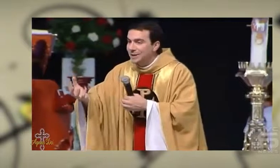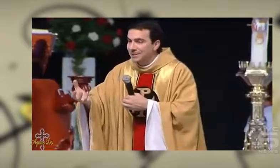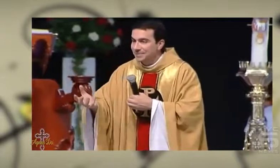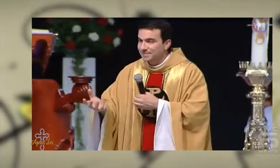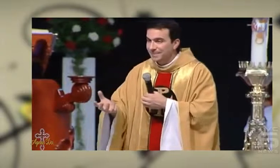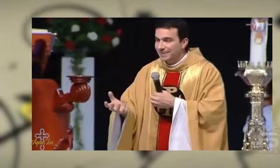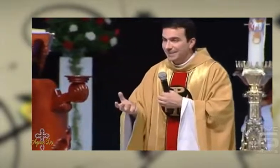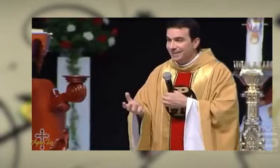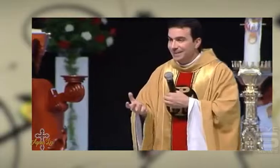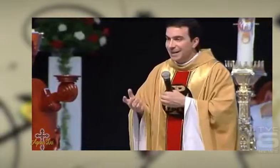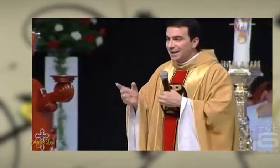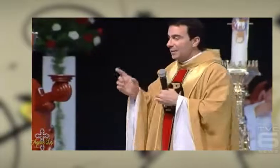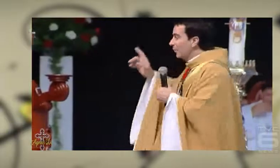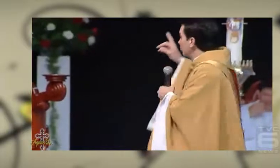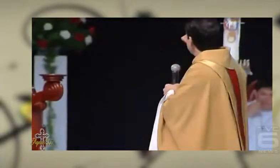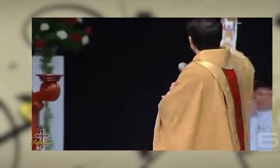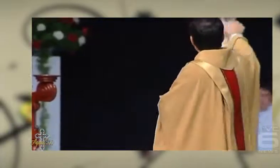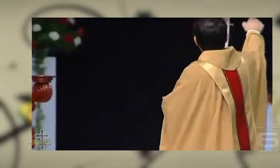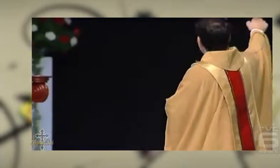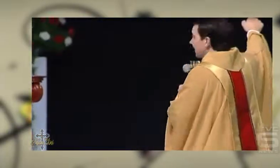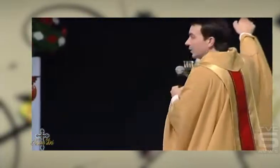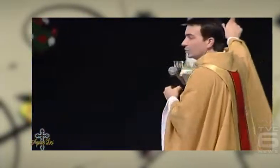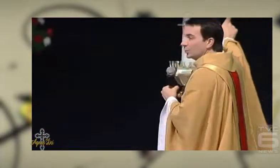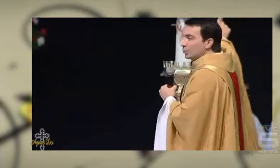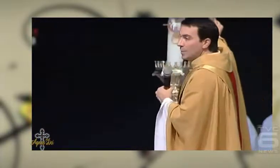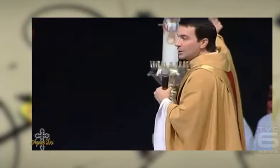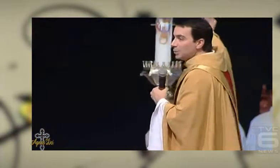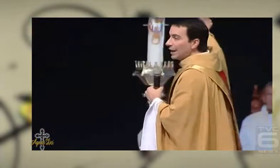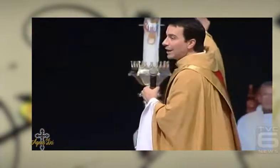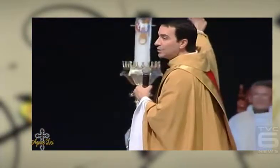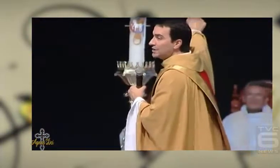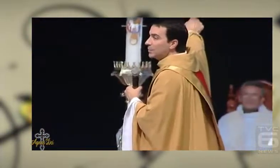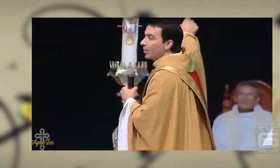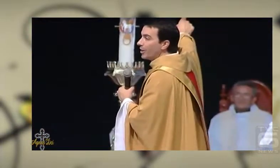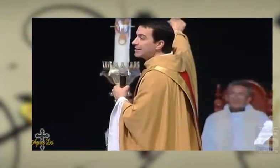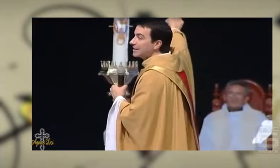solidariedade. Volto a dizer, do